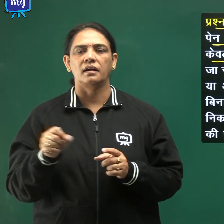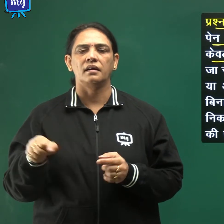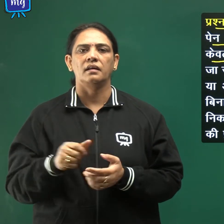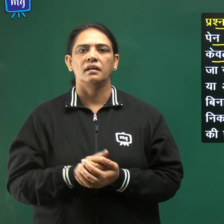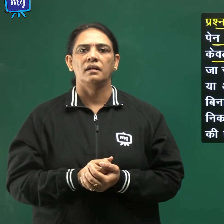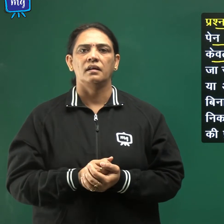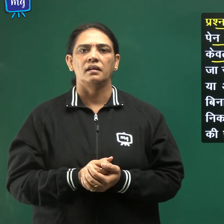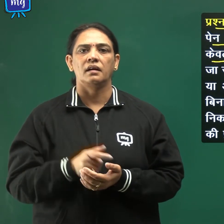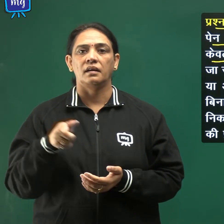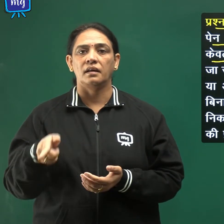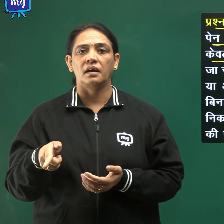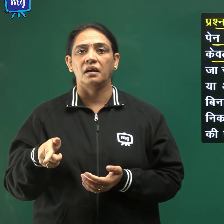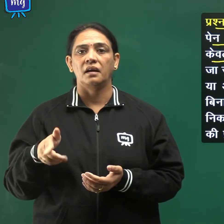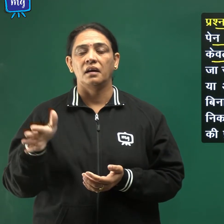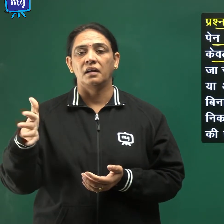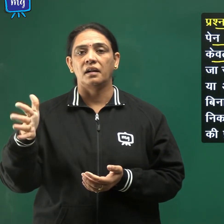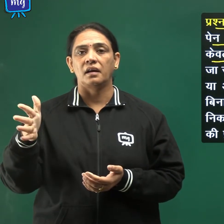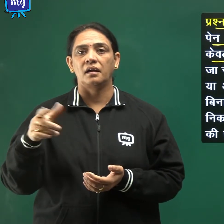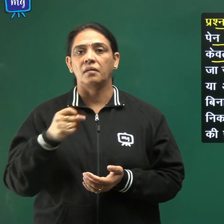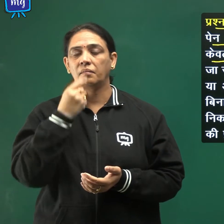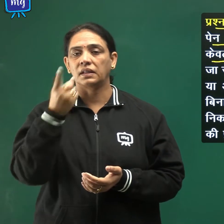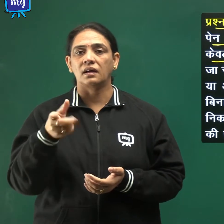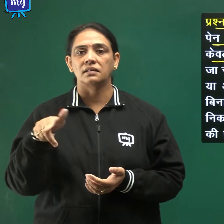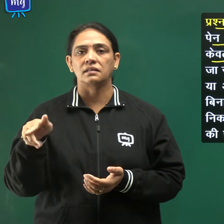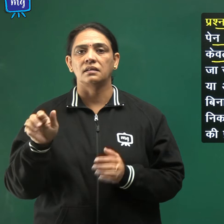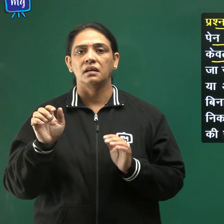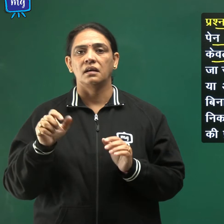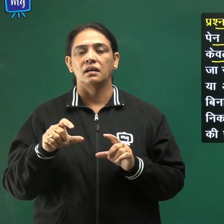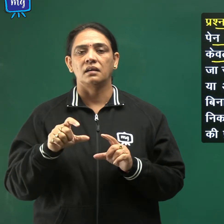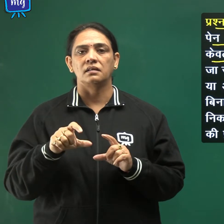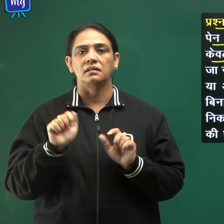मैं यह नहीं बता सकता लुटा